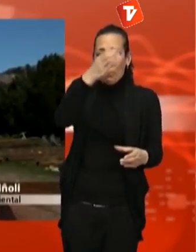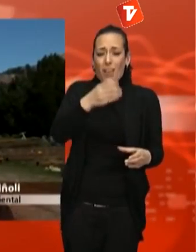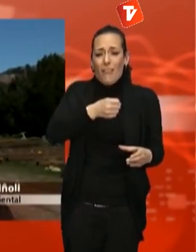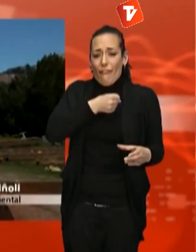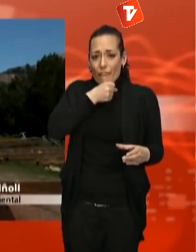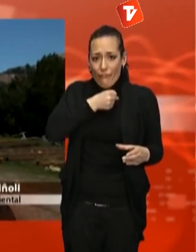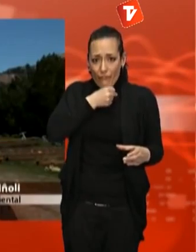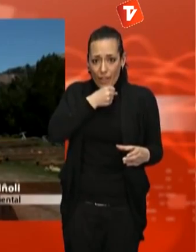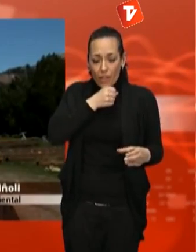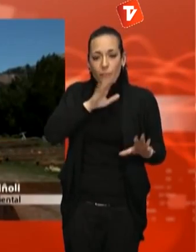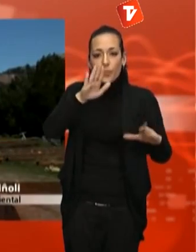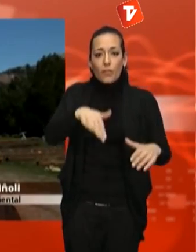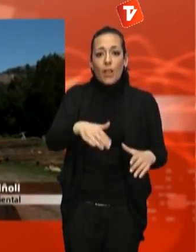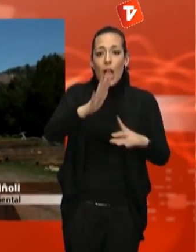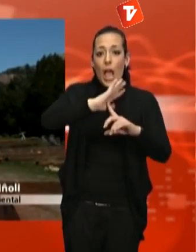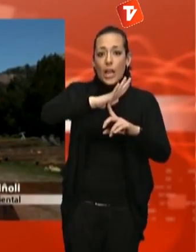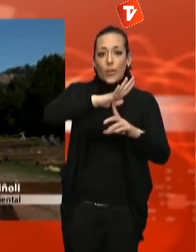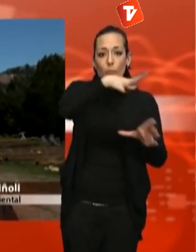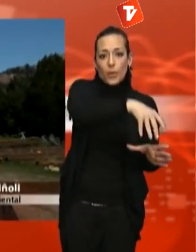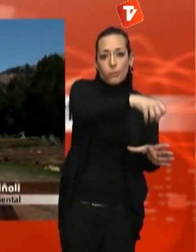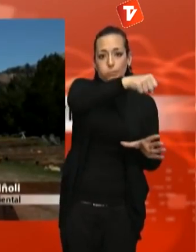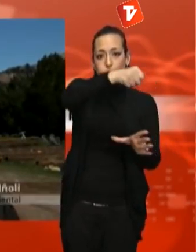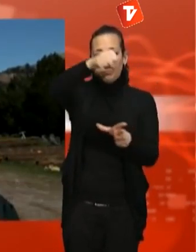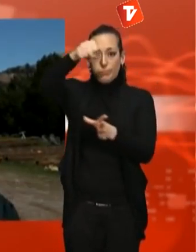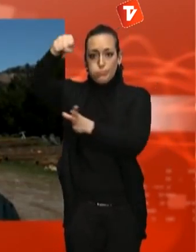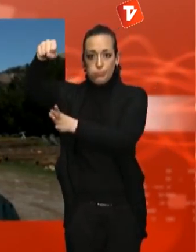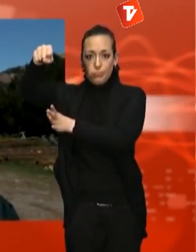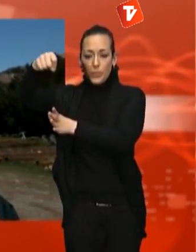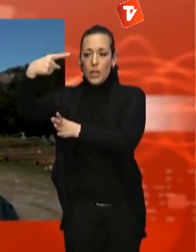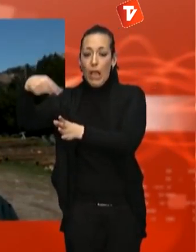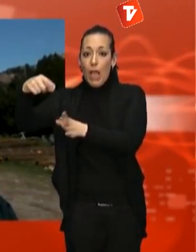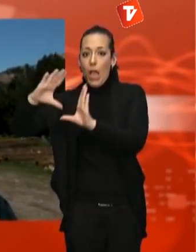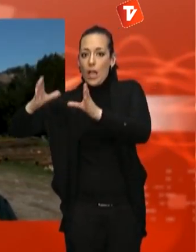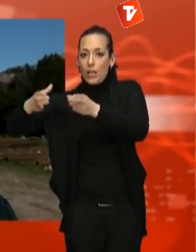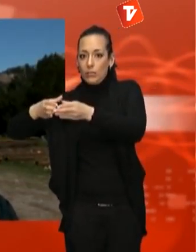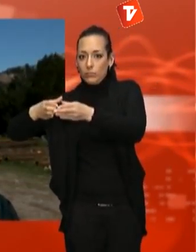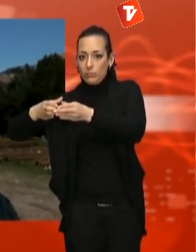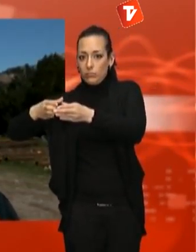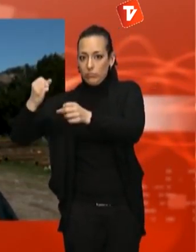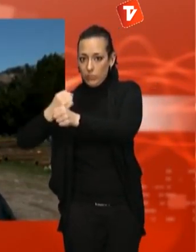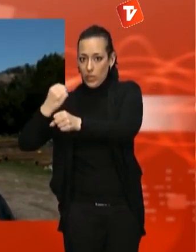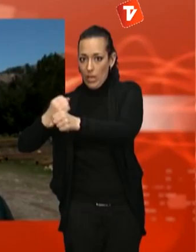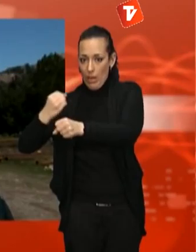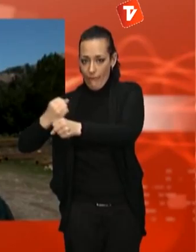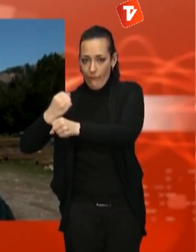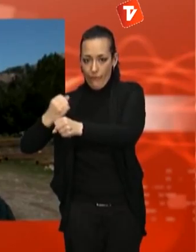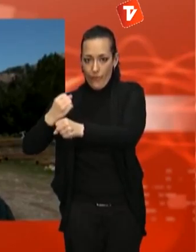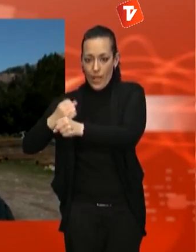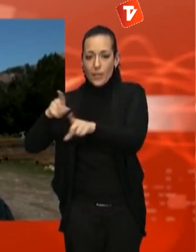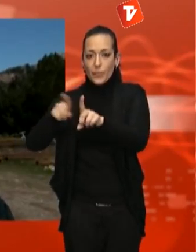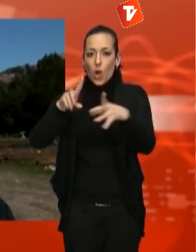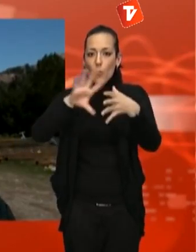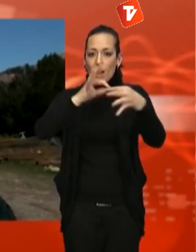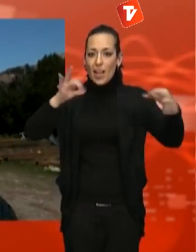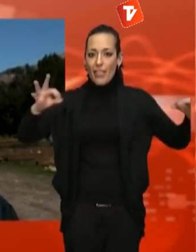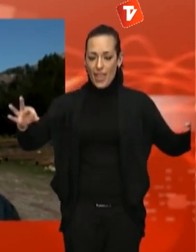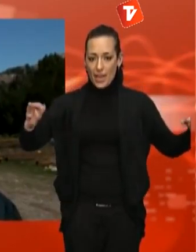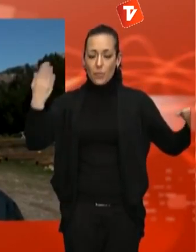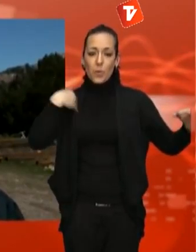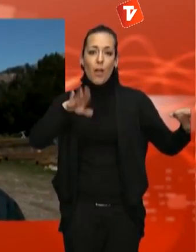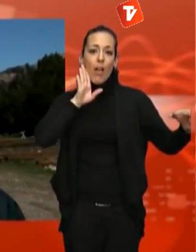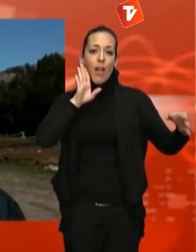en un altre punt que ja hi un altre equip de persones esperant aquest pal. Això és una cadena, per mitjà d'aquestes 24 persones que us he